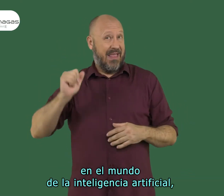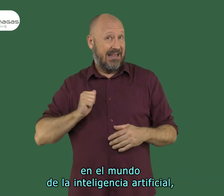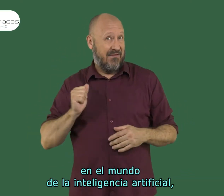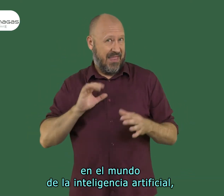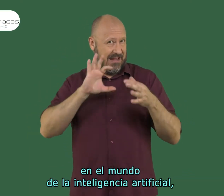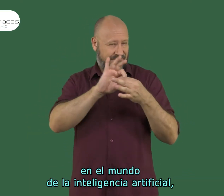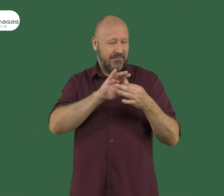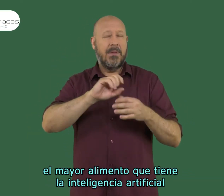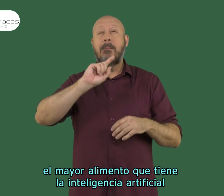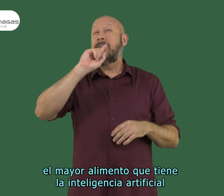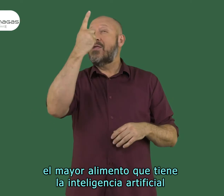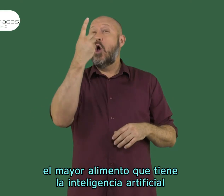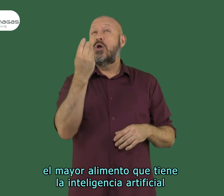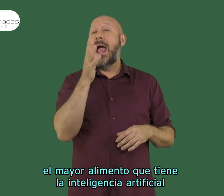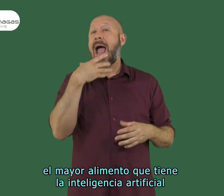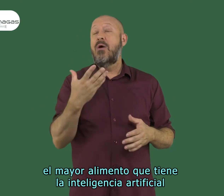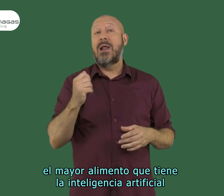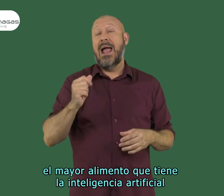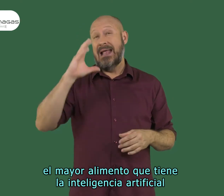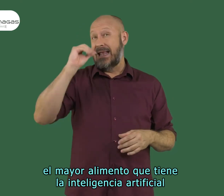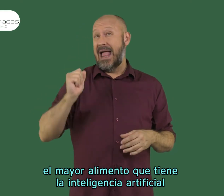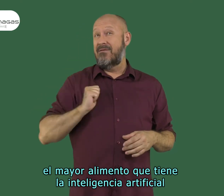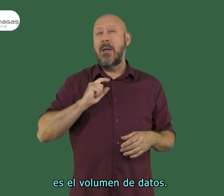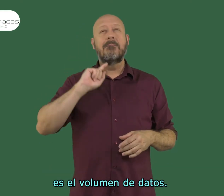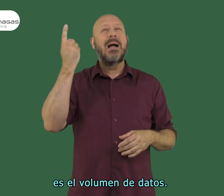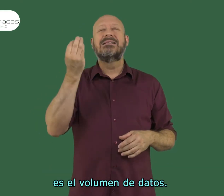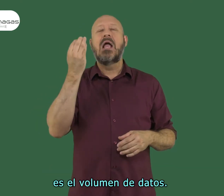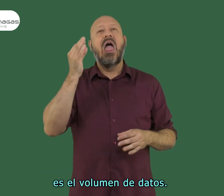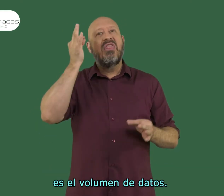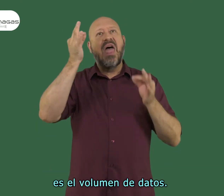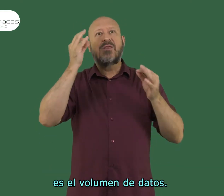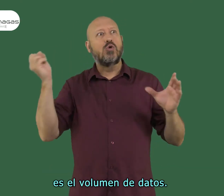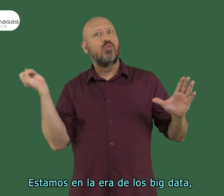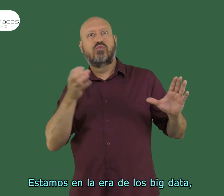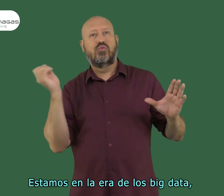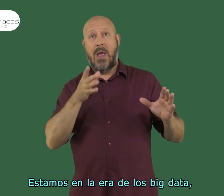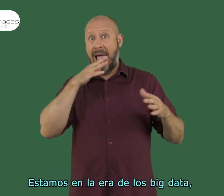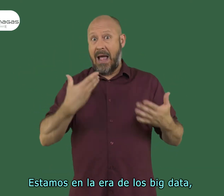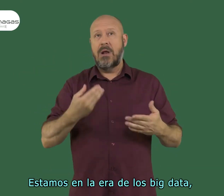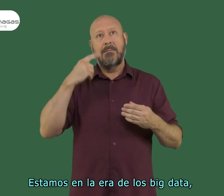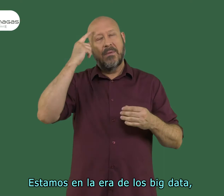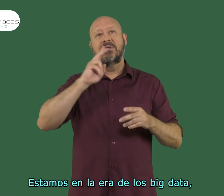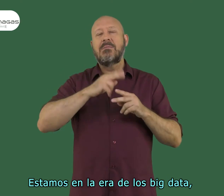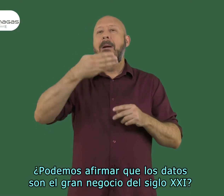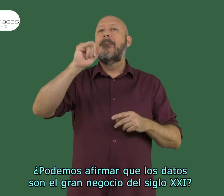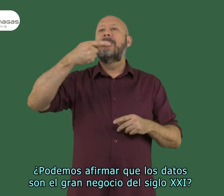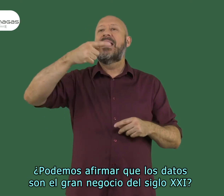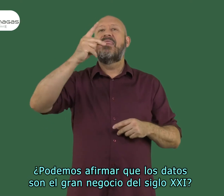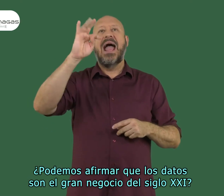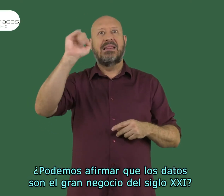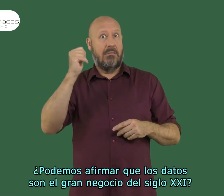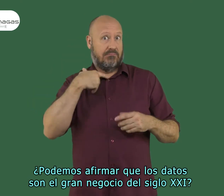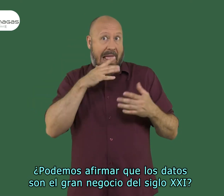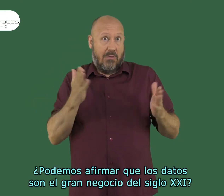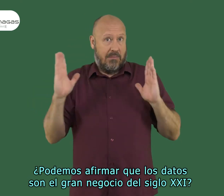inteligencia artificial, el mayor alimento que tiene la inteligencia artificial es el volumen de datos. Estamos en la era de los Big Data. ¿Podemos afirmar